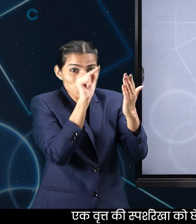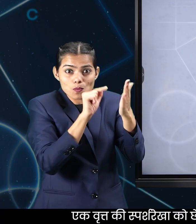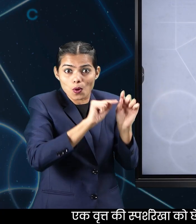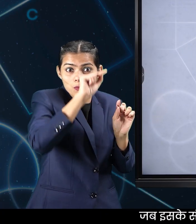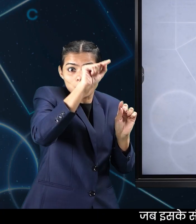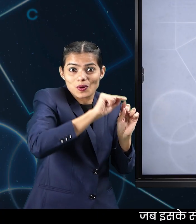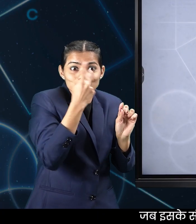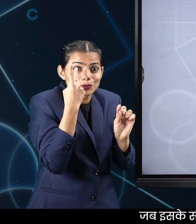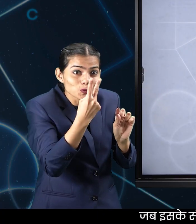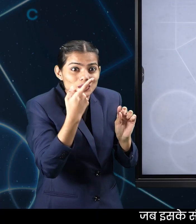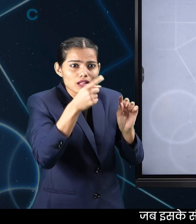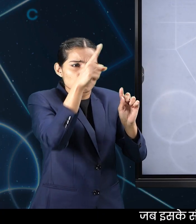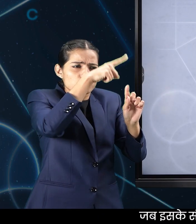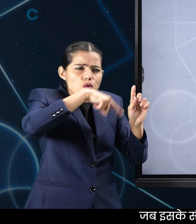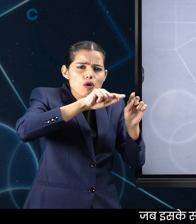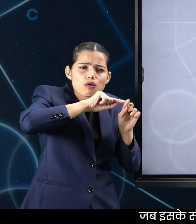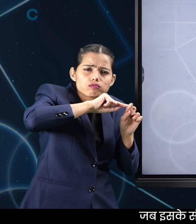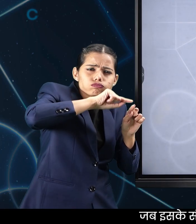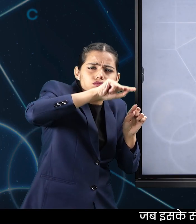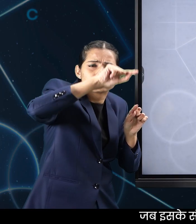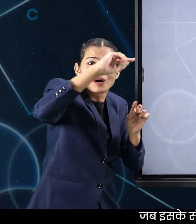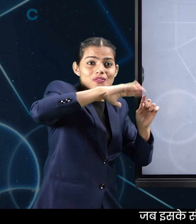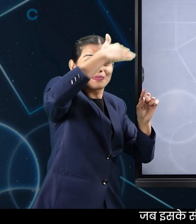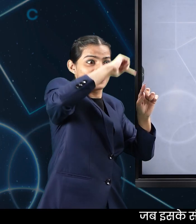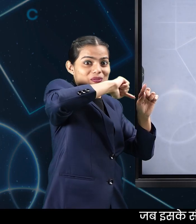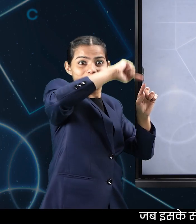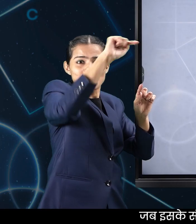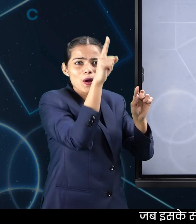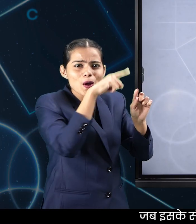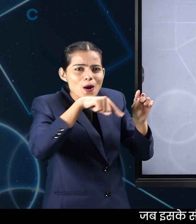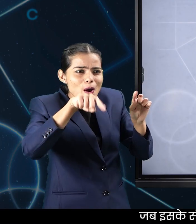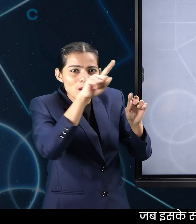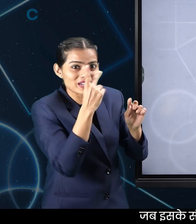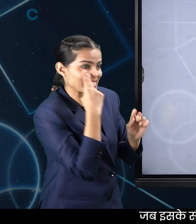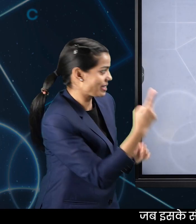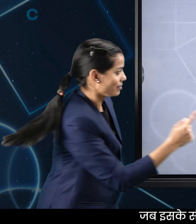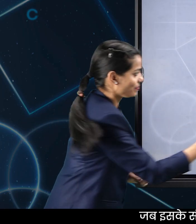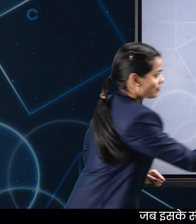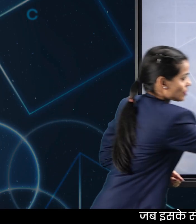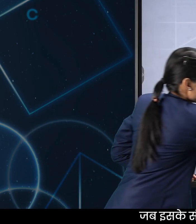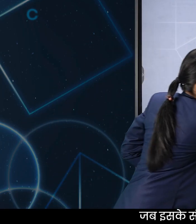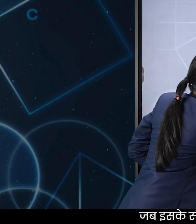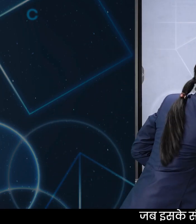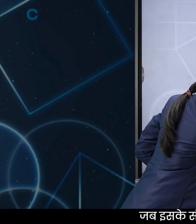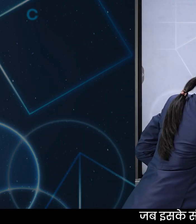है जब इसके संबंधित जीवा के दो समापन बिंदु मेल खाते